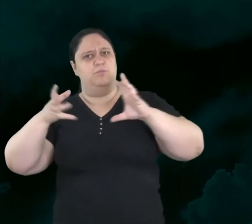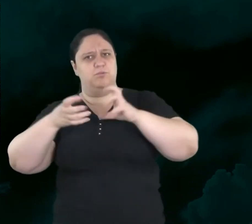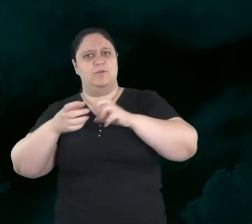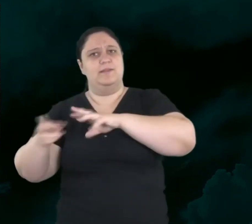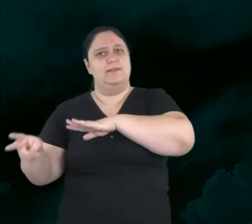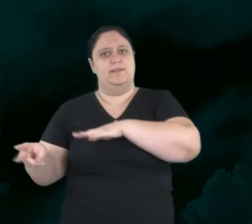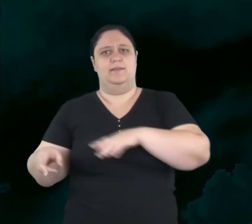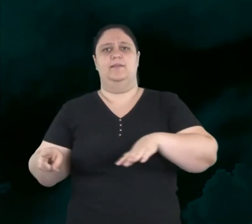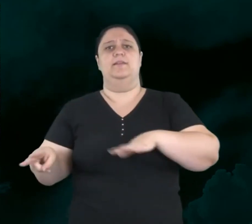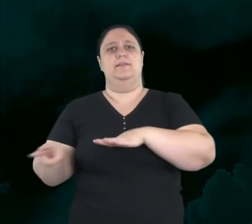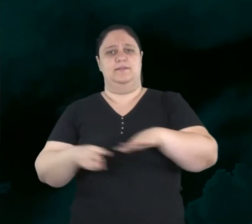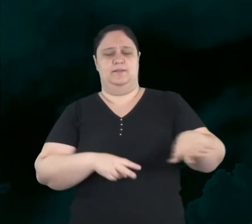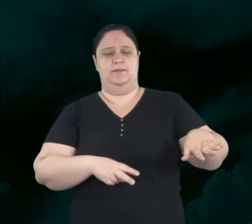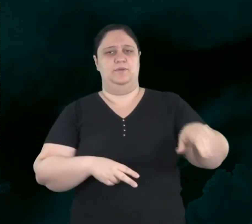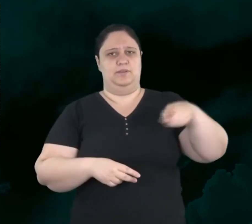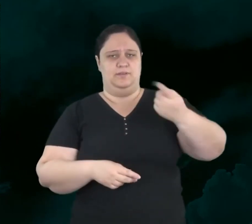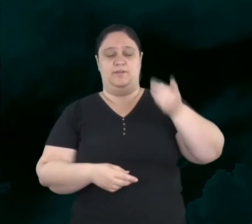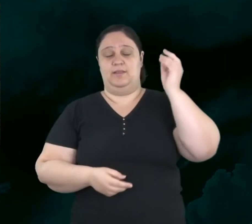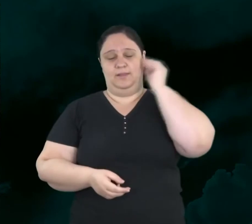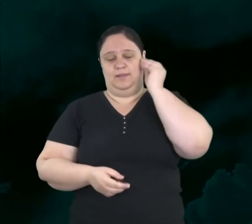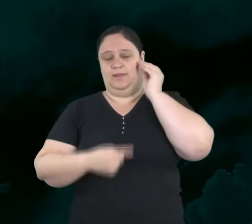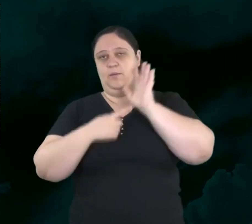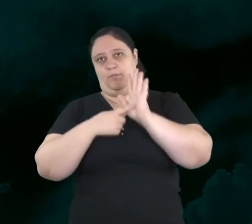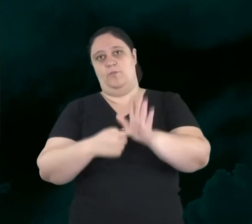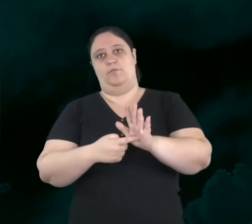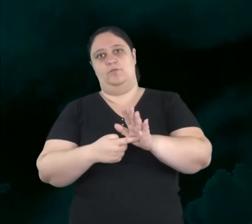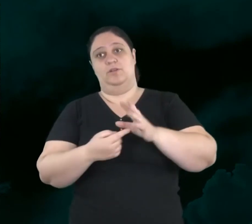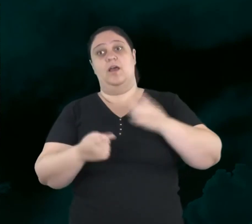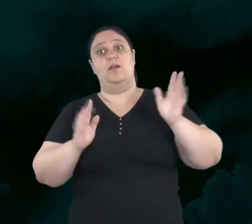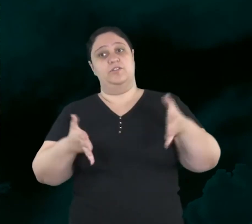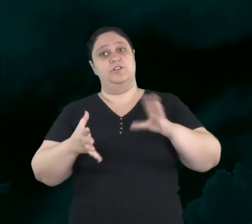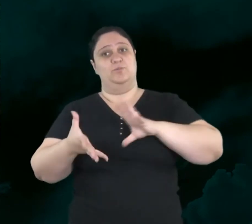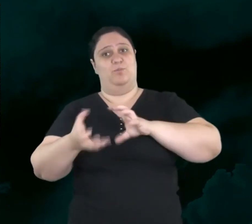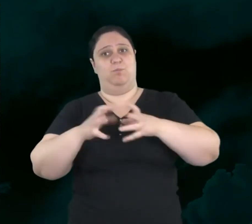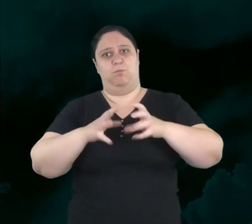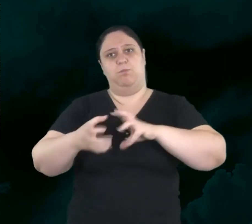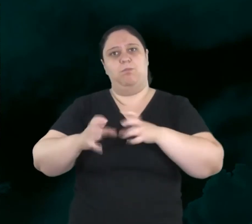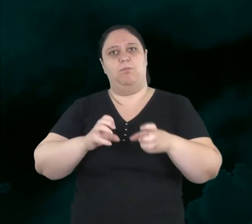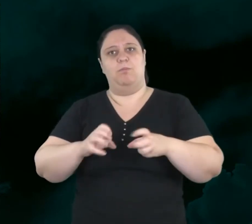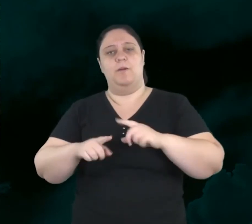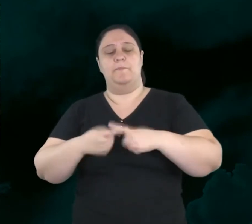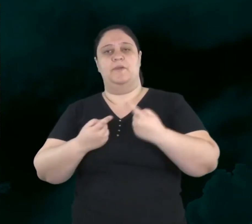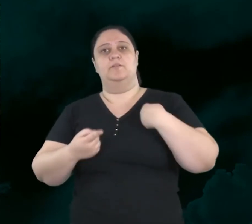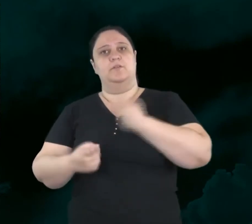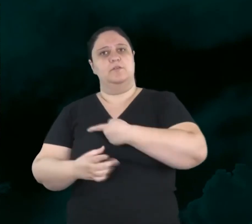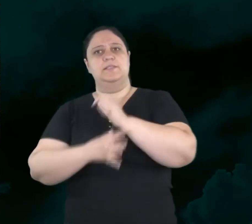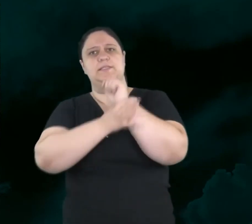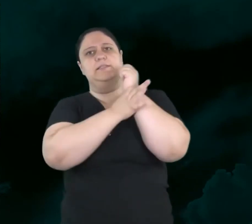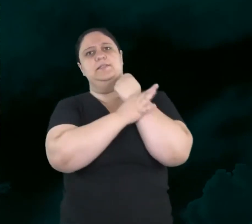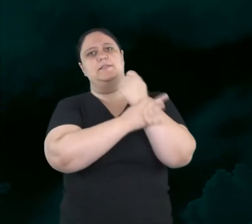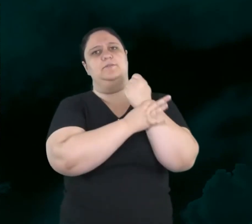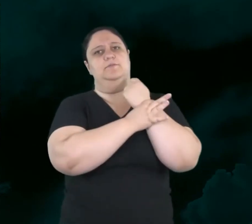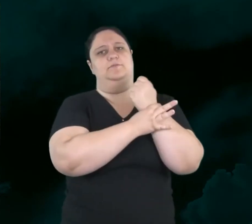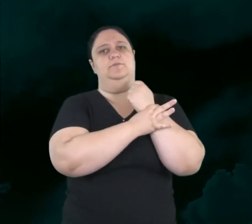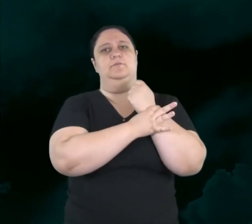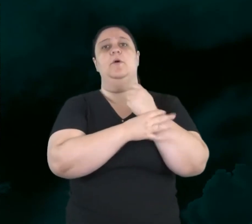isso. Estamos no meio de uma batalha muito feroz, irmãos, mas nós estaremos seguros, porque nós estamos,